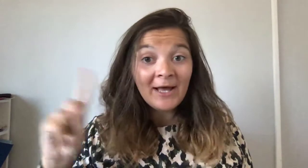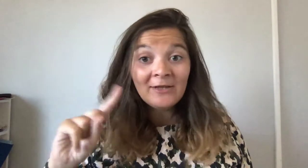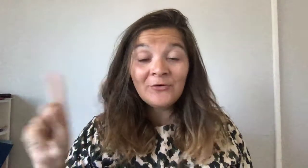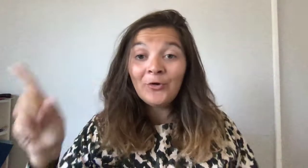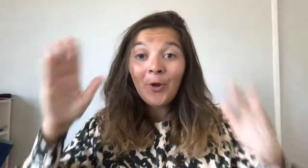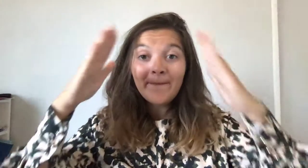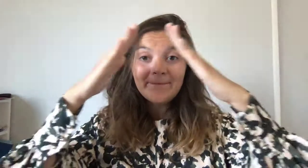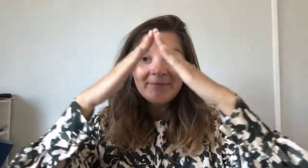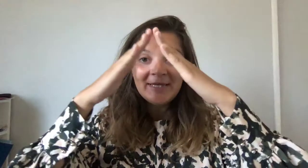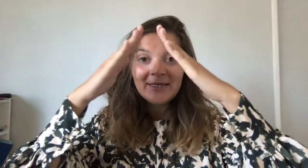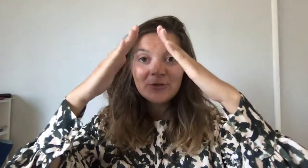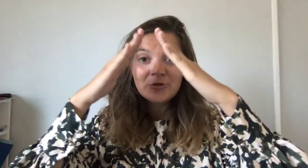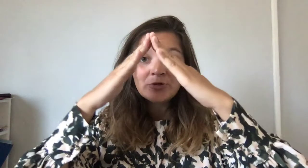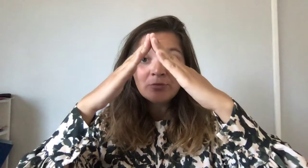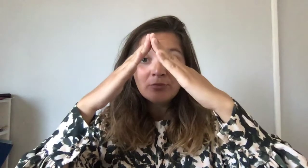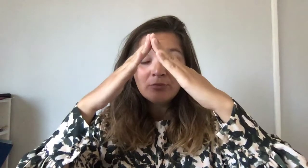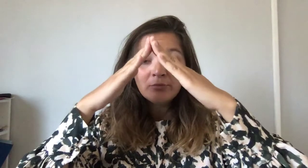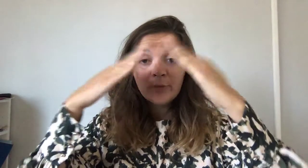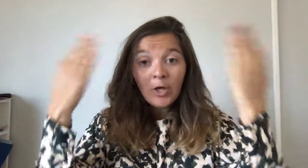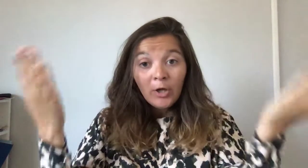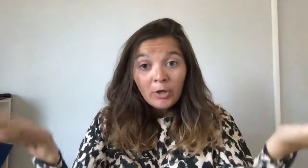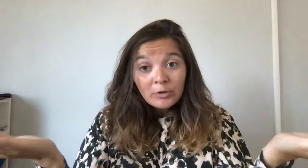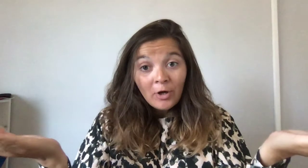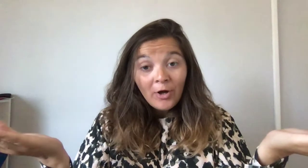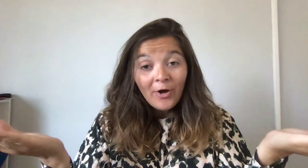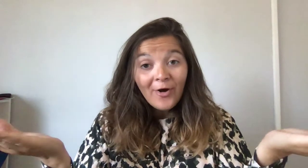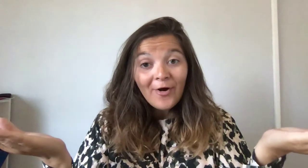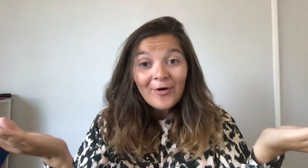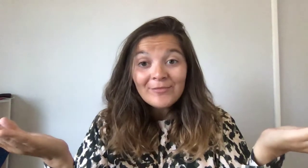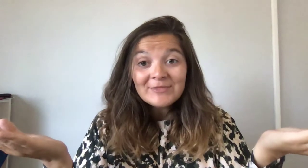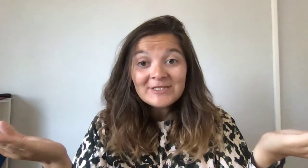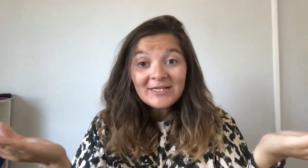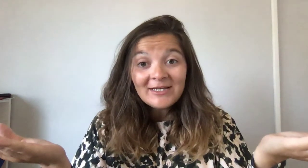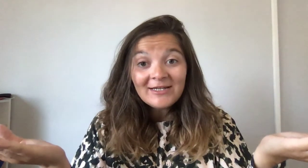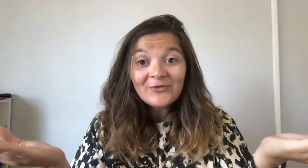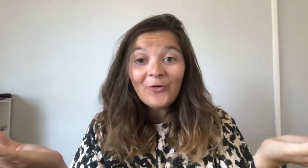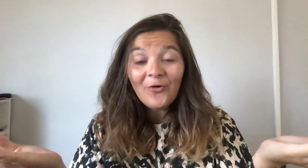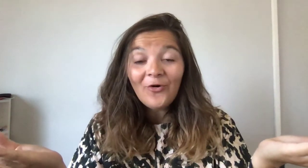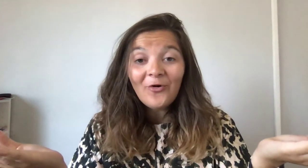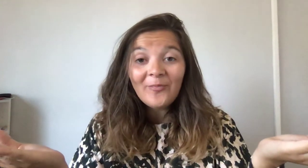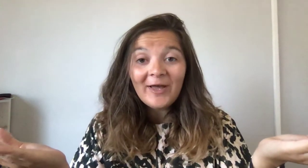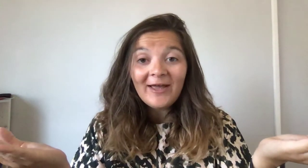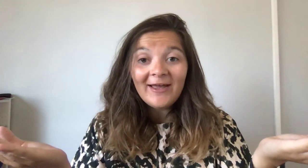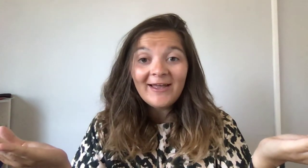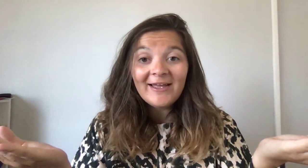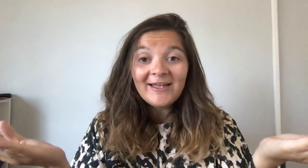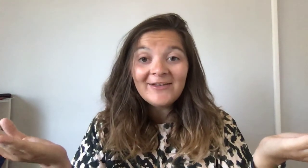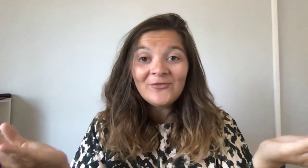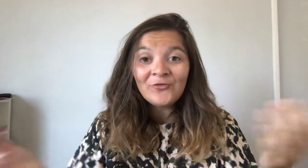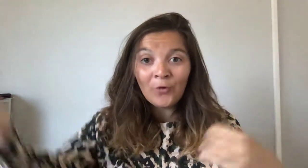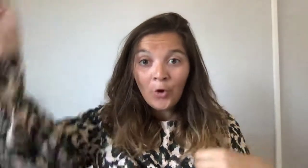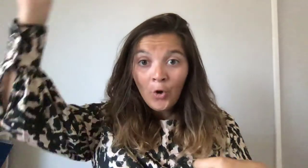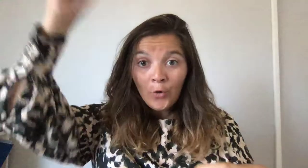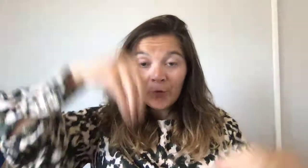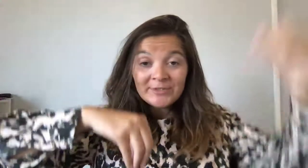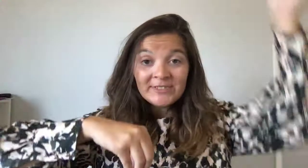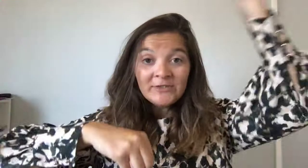de maison. Comme c'est trop bête,